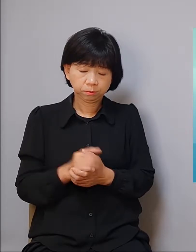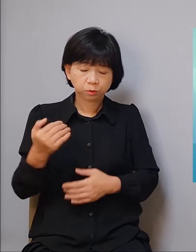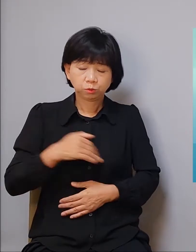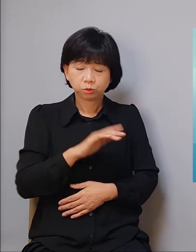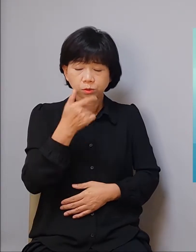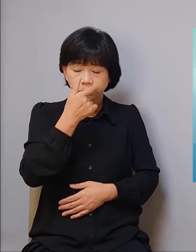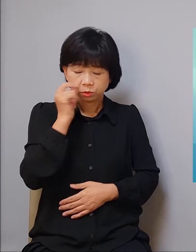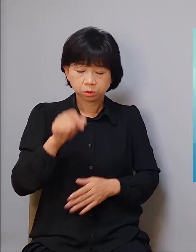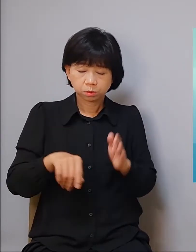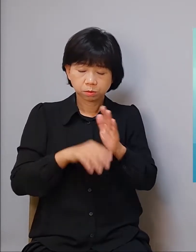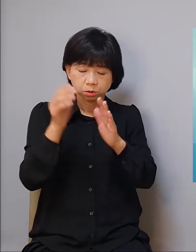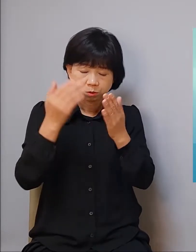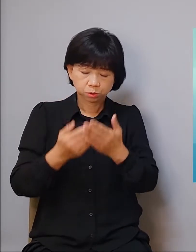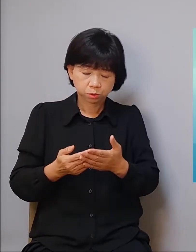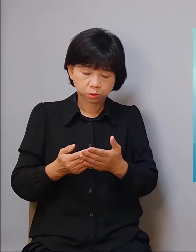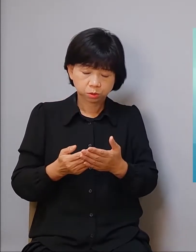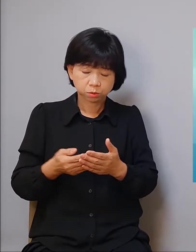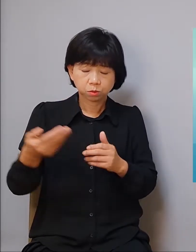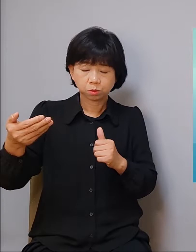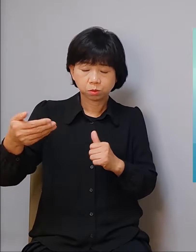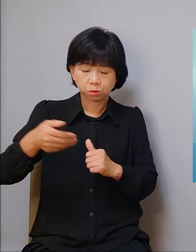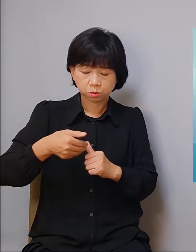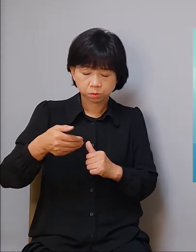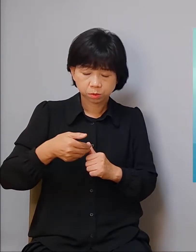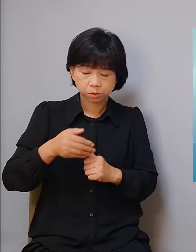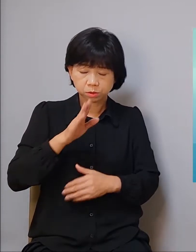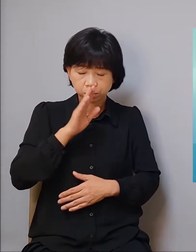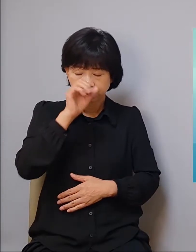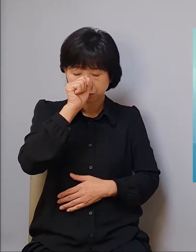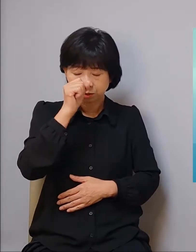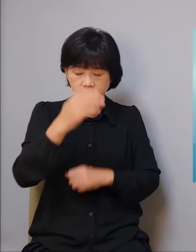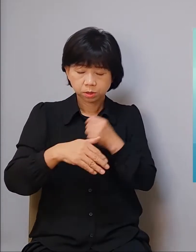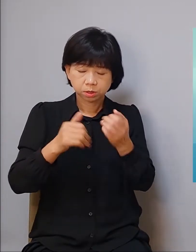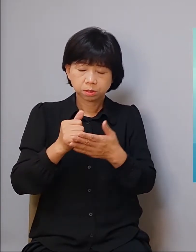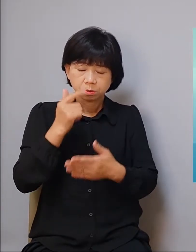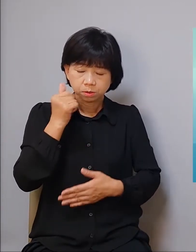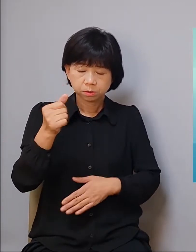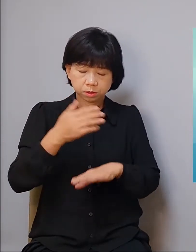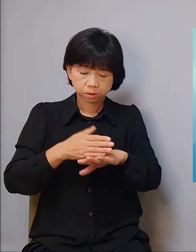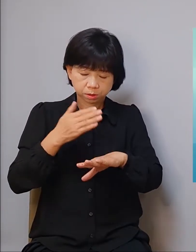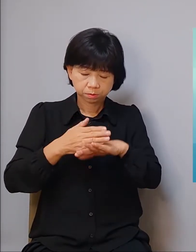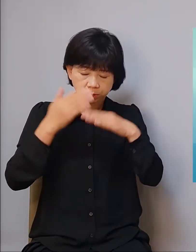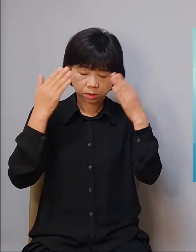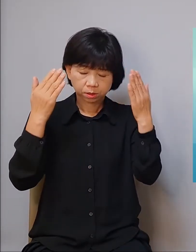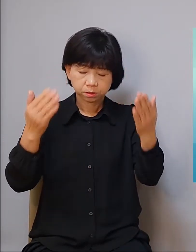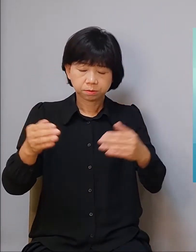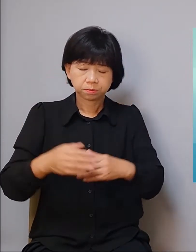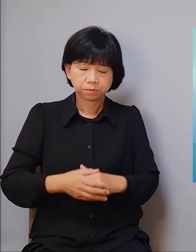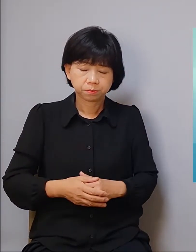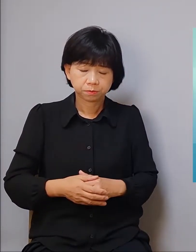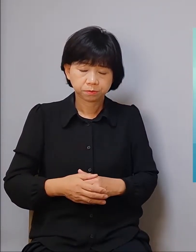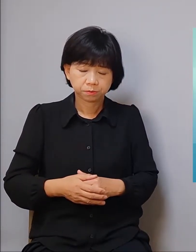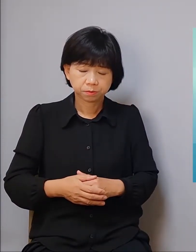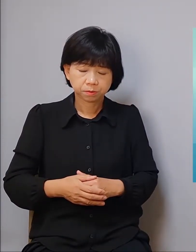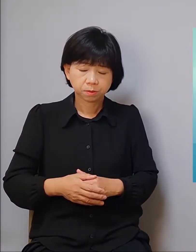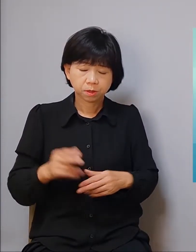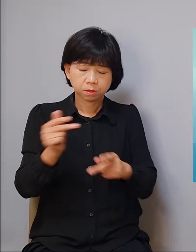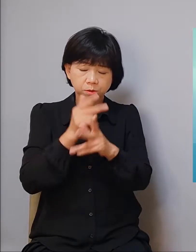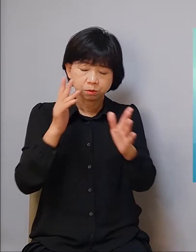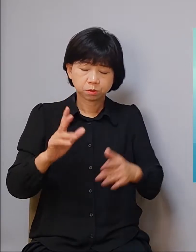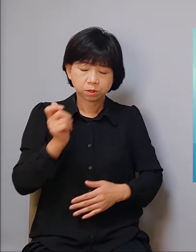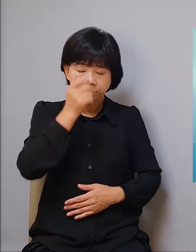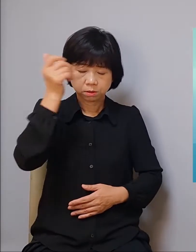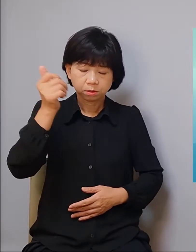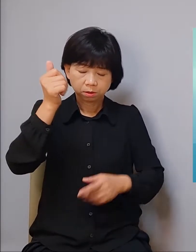우리의 부족함을 채우시고 공급해 주시는 참 좋으신 하나님 아버지, 고맙고 감사드립니다. 한 주간